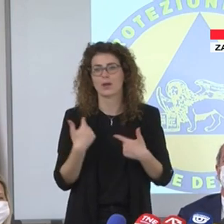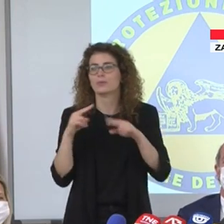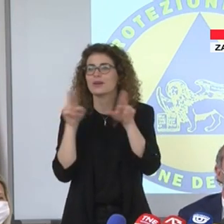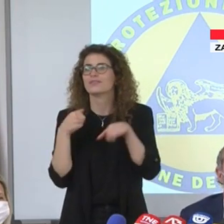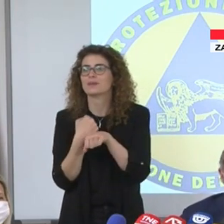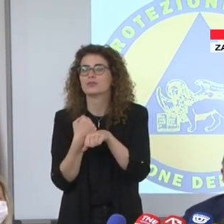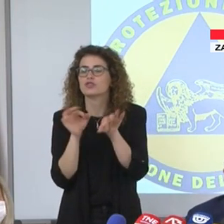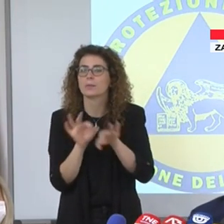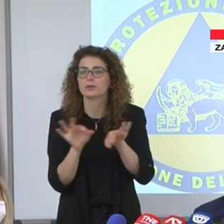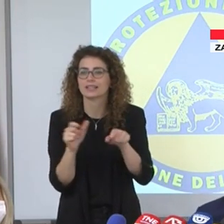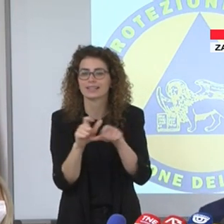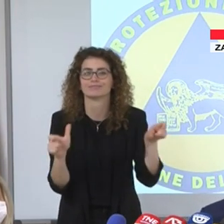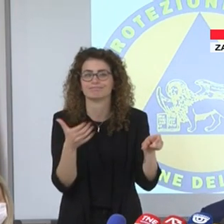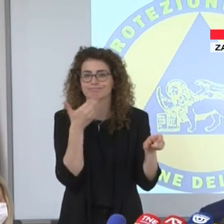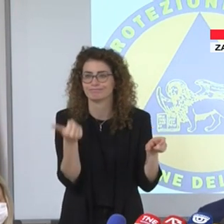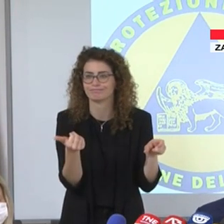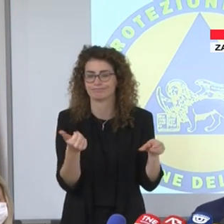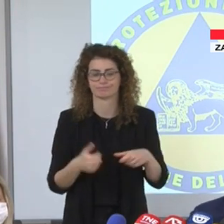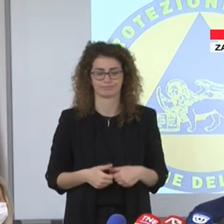lì pronte e non abbiamo vaccini.